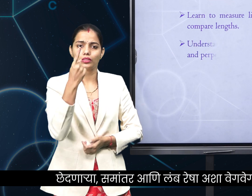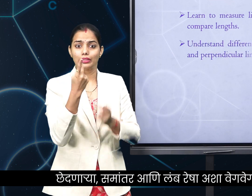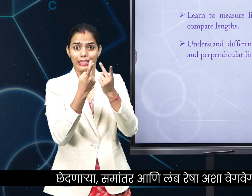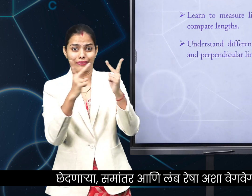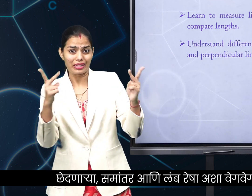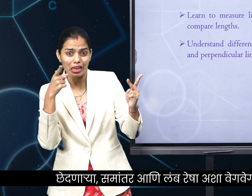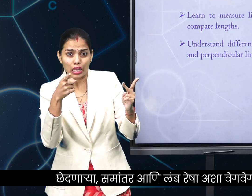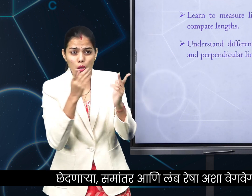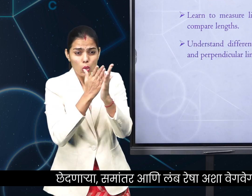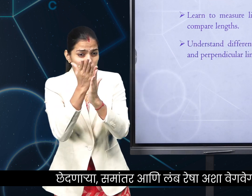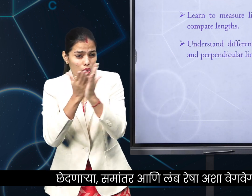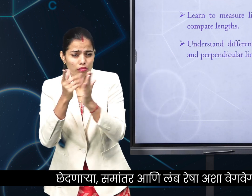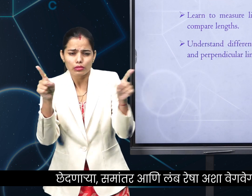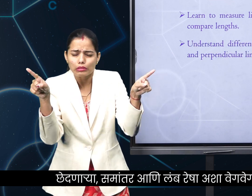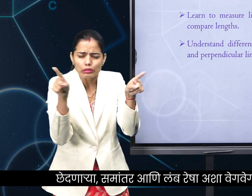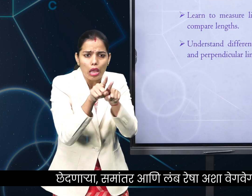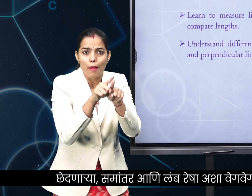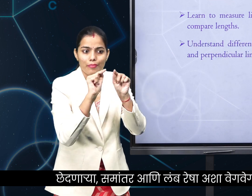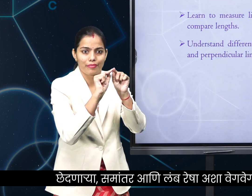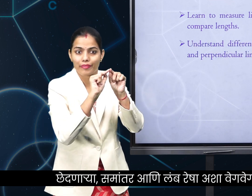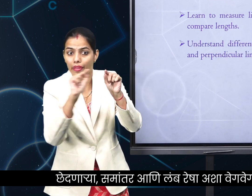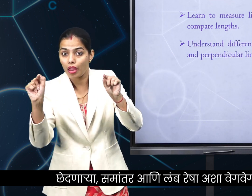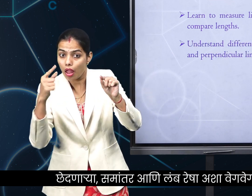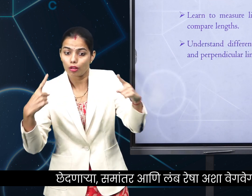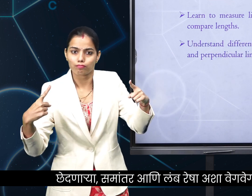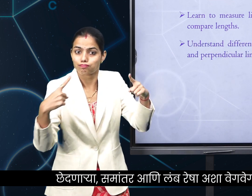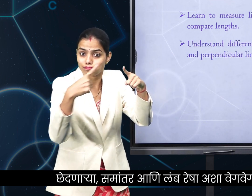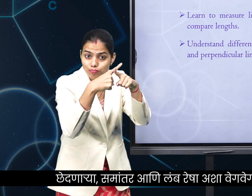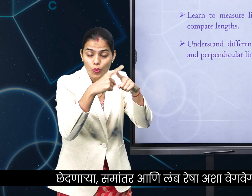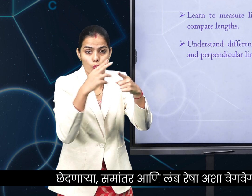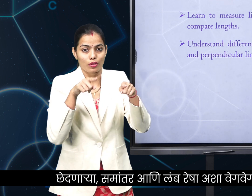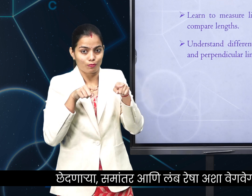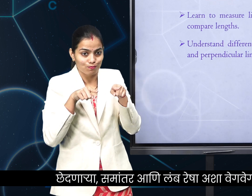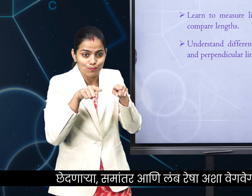छेदणाऱ्या, समांतर आणि लंब रेषा अशा वेगवेगळ्या प्रकारच्या रेषा समजून घ्या.